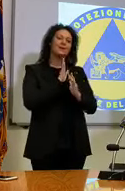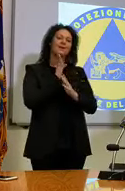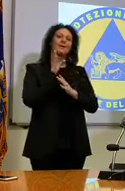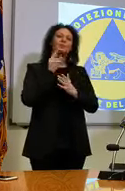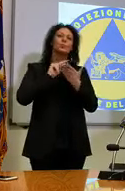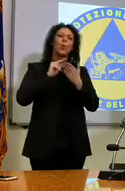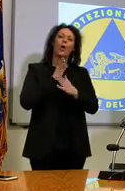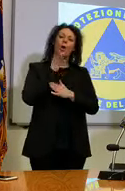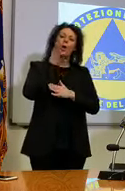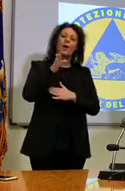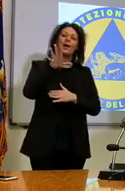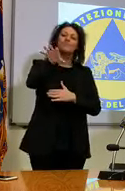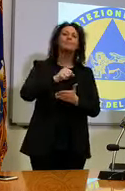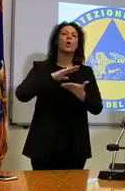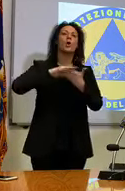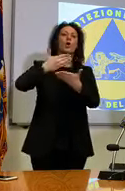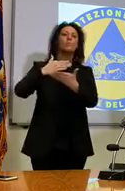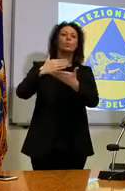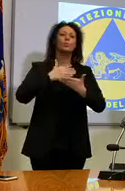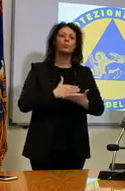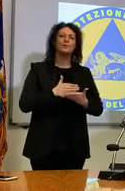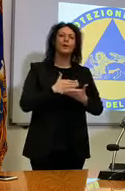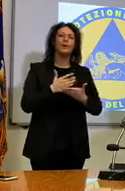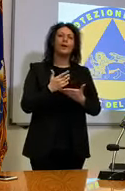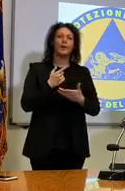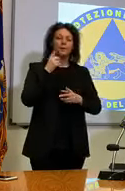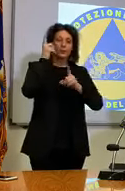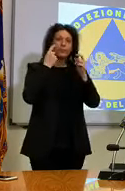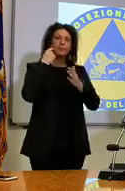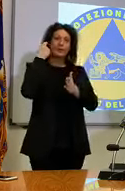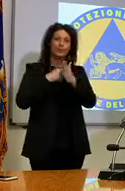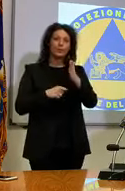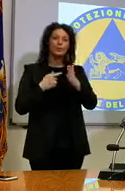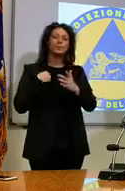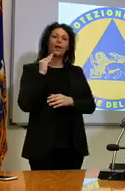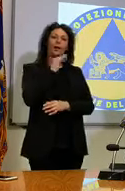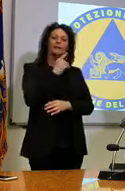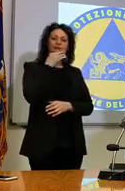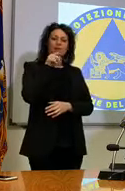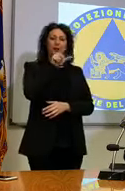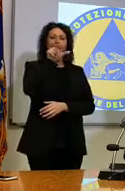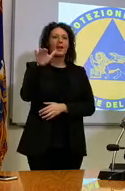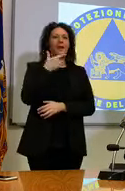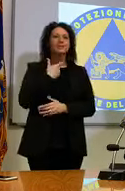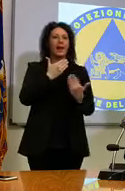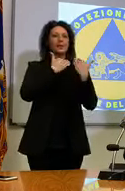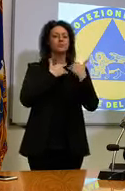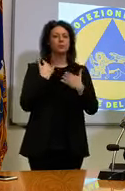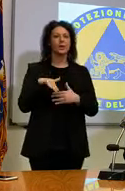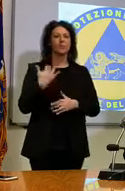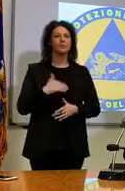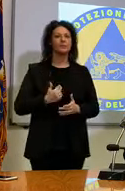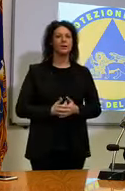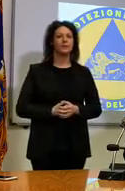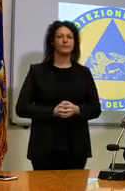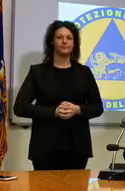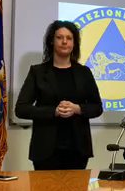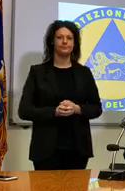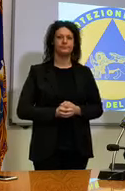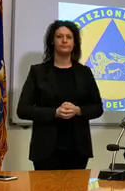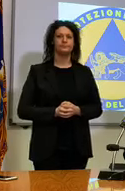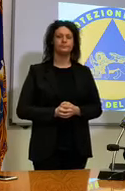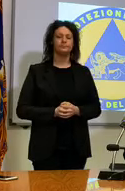straordinaria, valorizzate questi ragazzi. E Nicolo Simoro chiedeva sulle restrizioni, prima